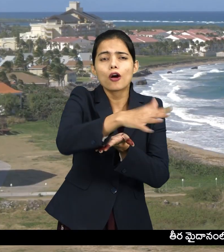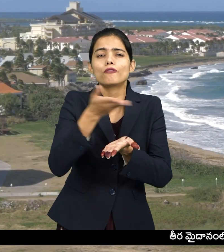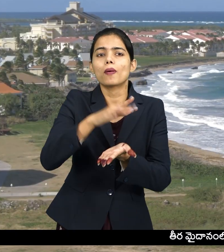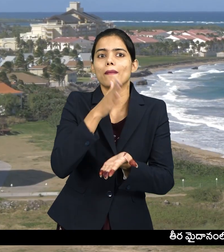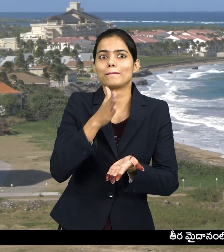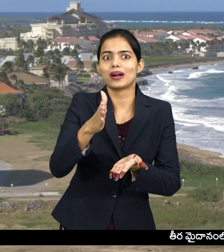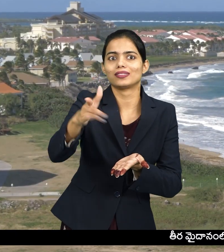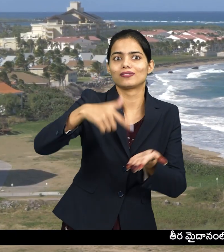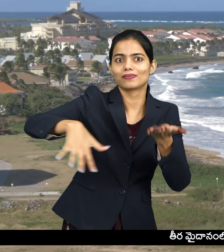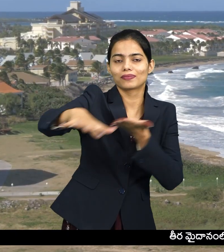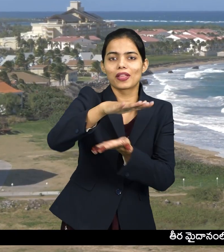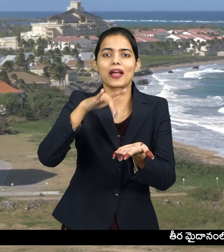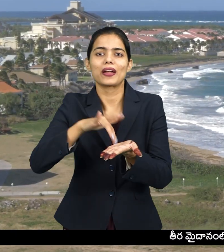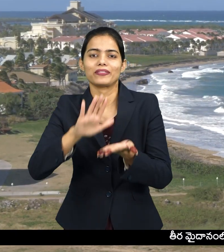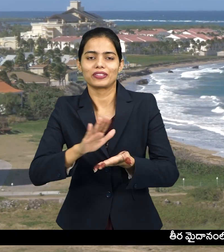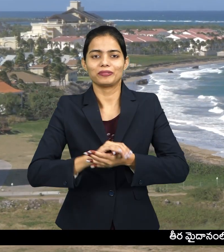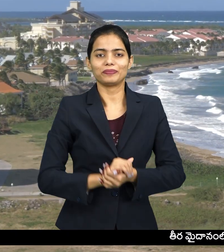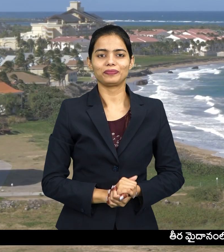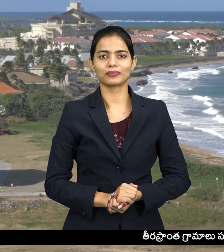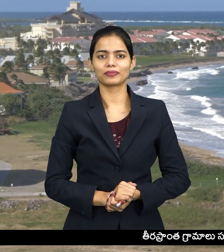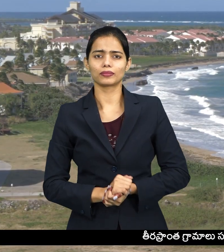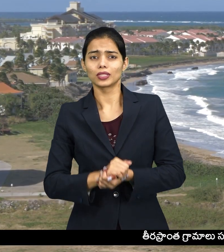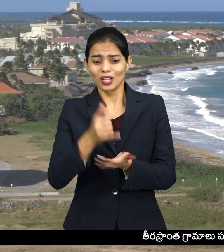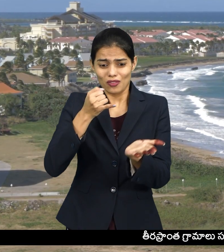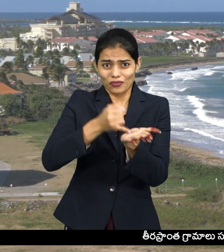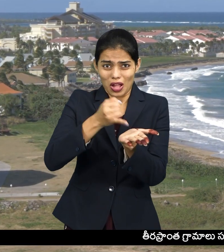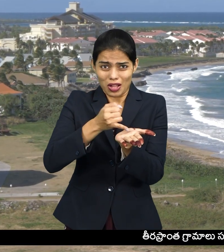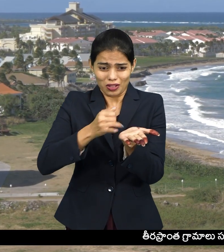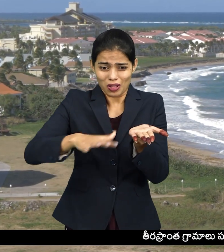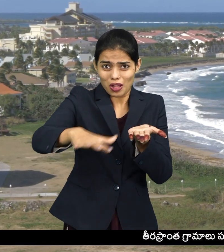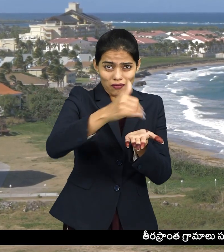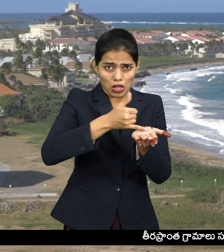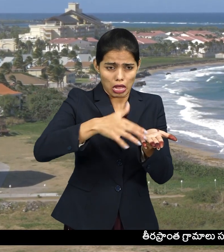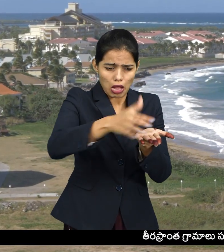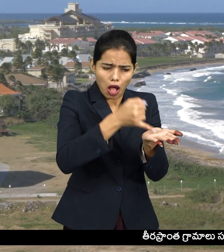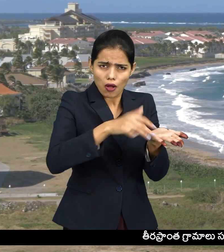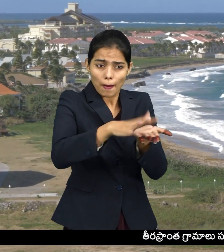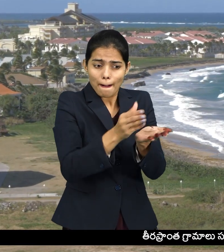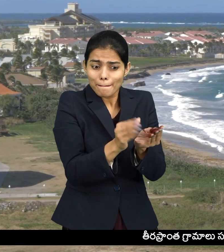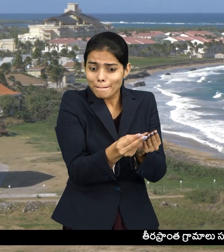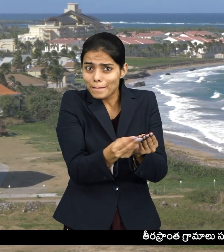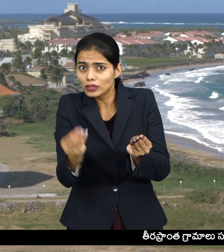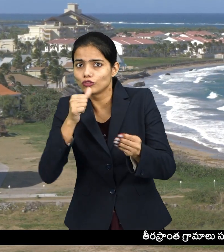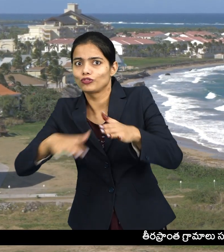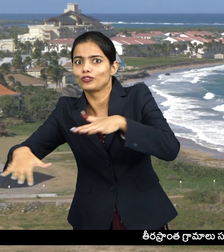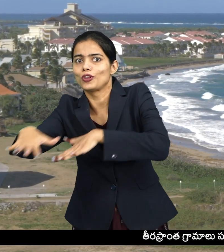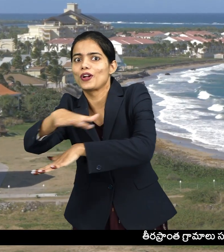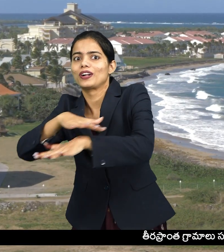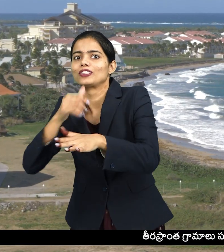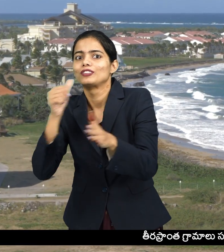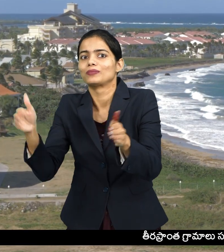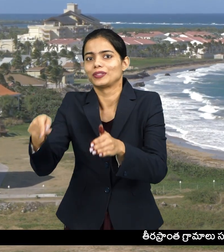తీర మైదానాల్లోని చేపలు పట్టే గ్రామాలు. తీర ప్రాంత గ్రామాలు సముద్రానికి సమీపంలో ఉన్నాయి.